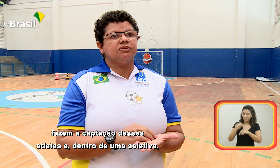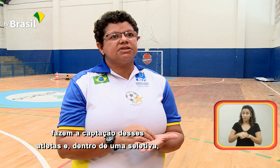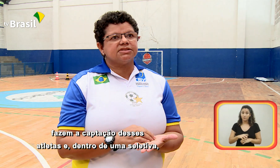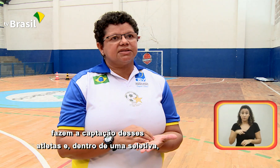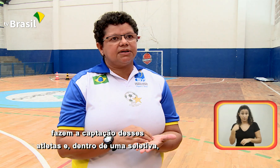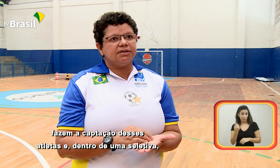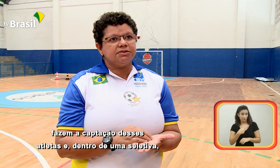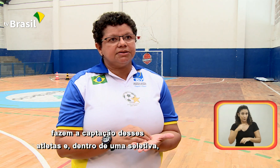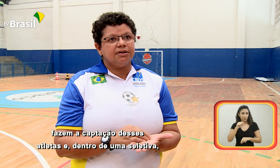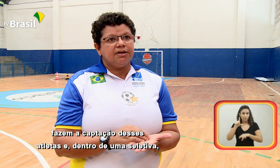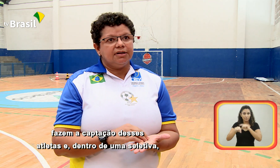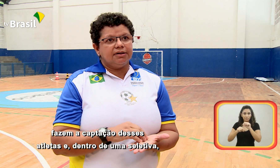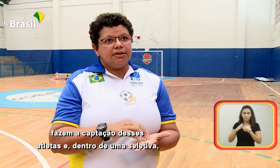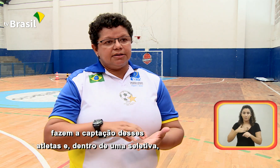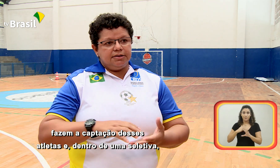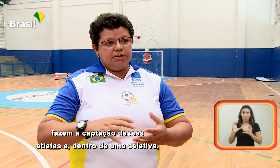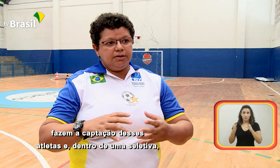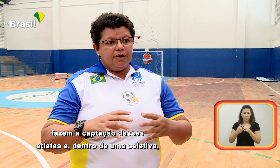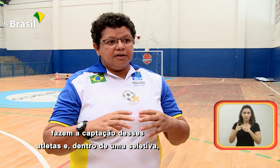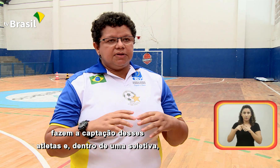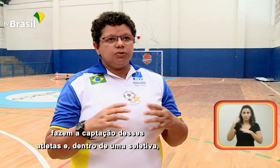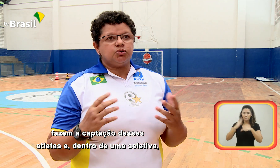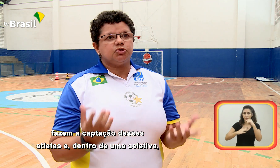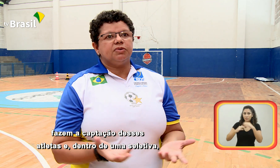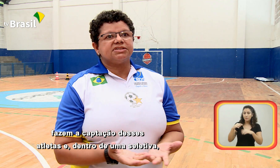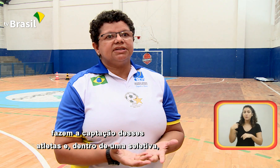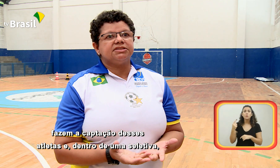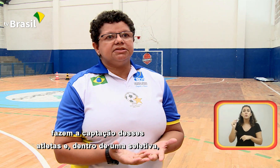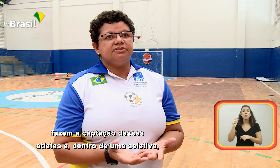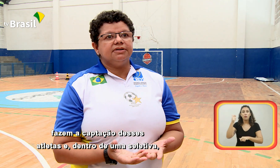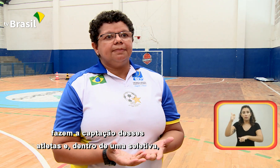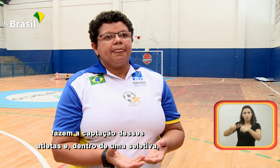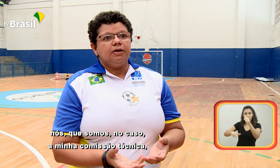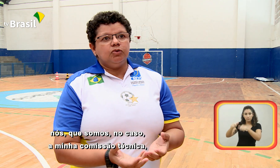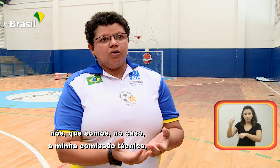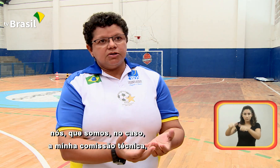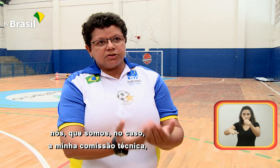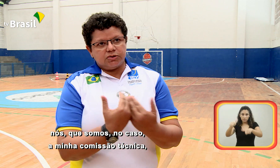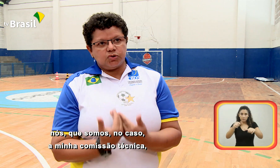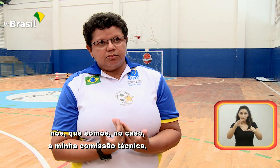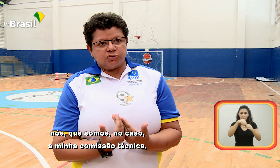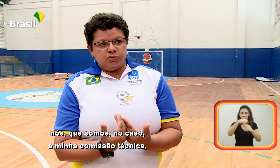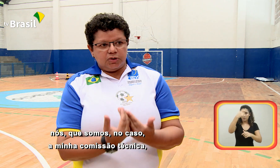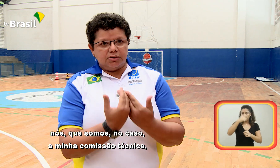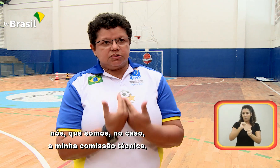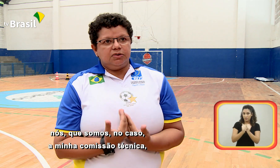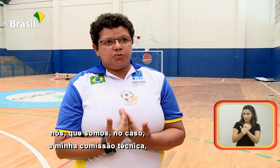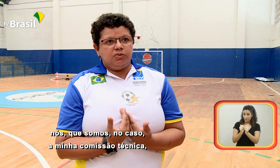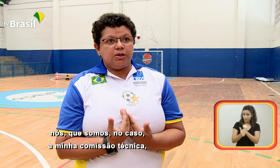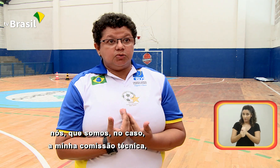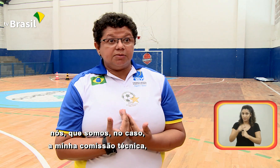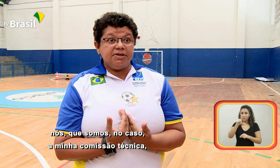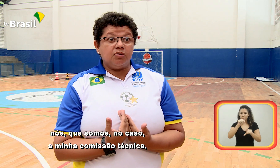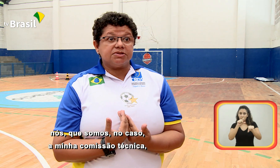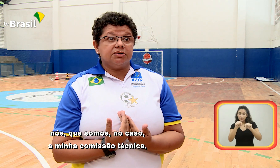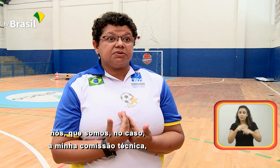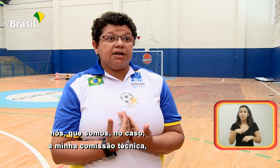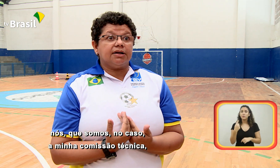desses atletas, né, e dentro de uma seletiva, nós que somos, no caso, na minha comissão técnica,